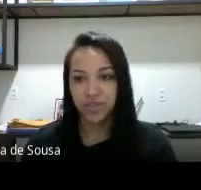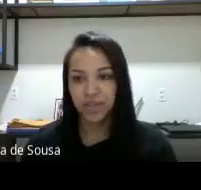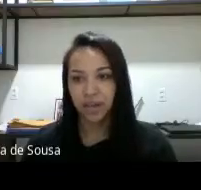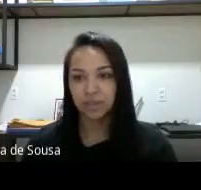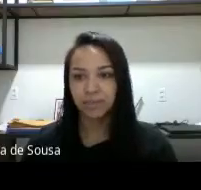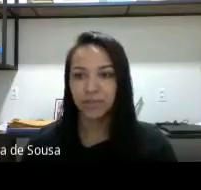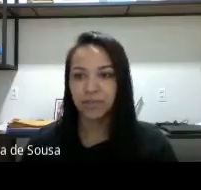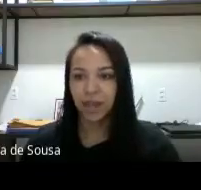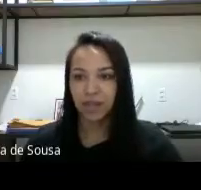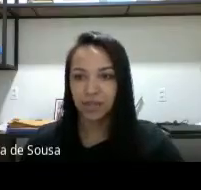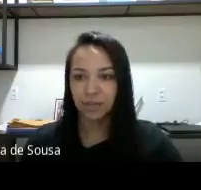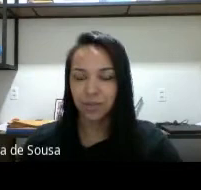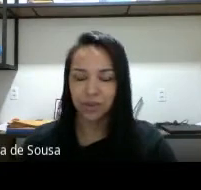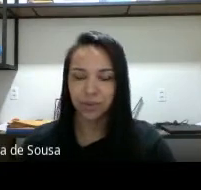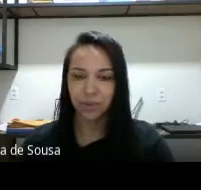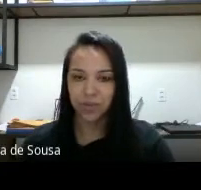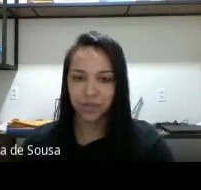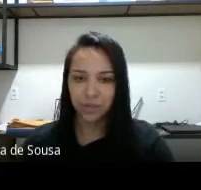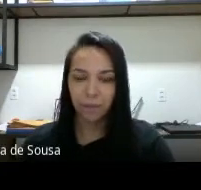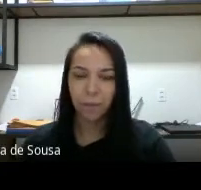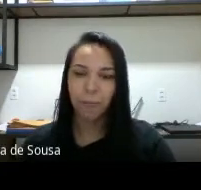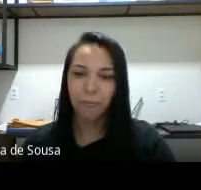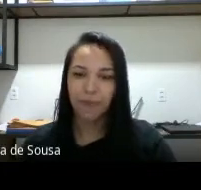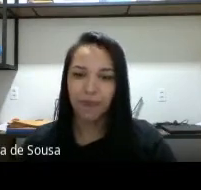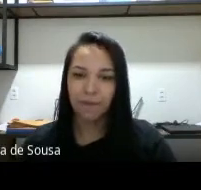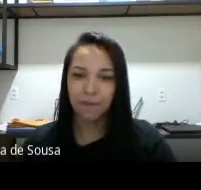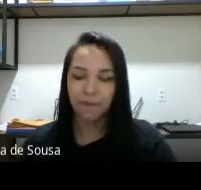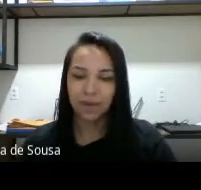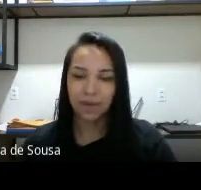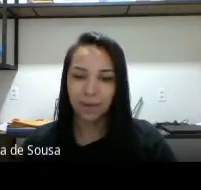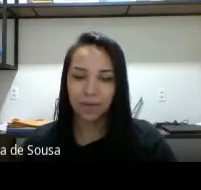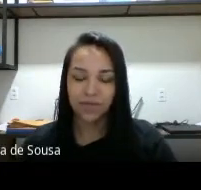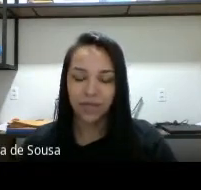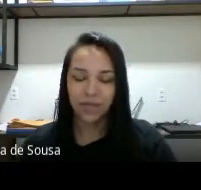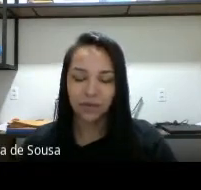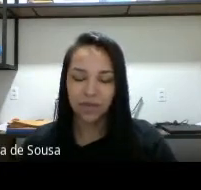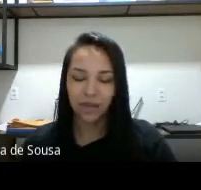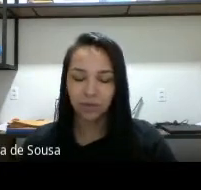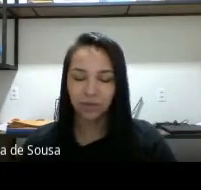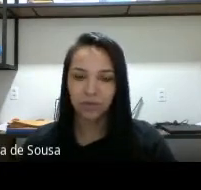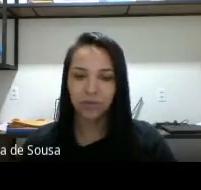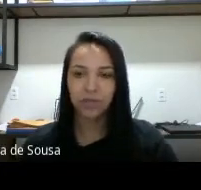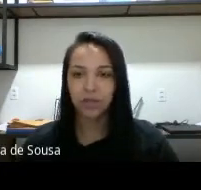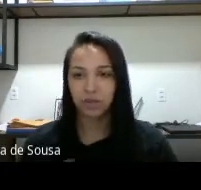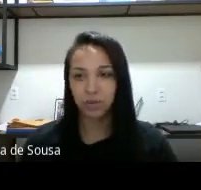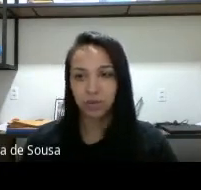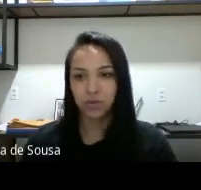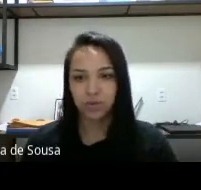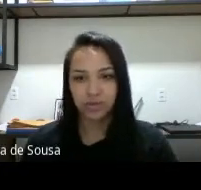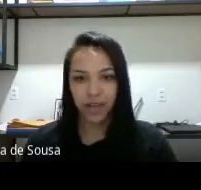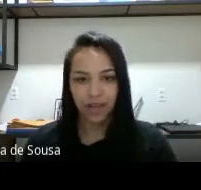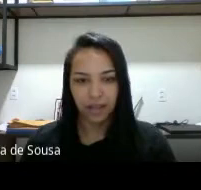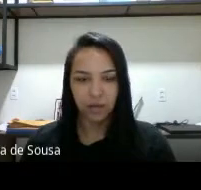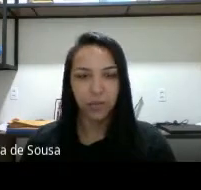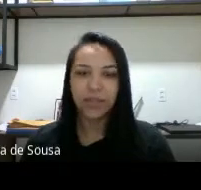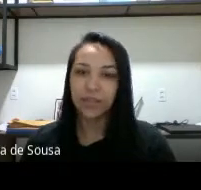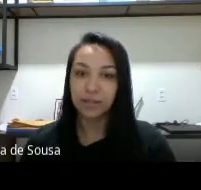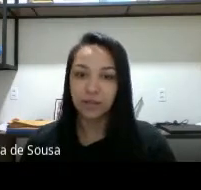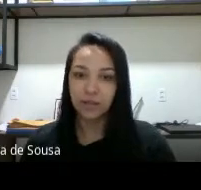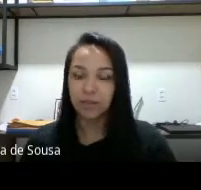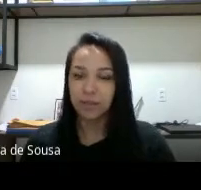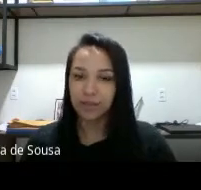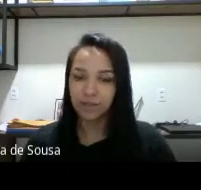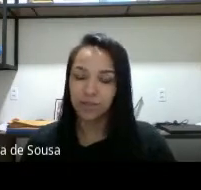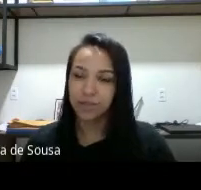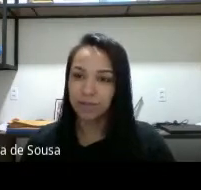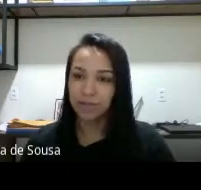Bom dia, boa tarde, boa noite, meus queridos alunos do curso técnico em Tradução